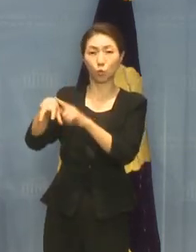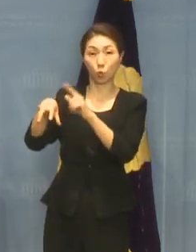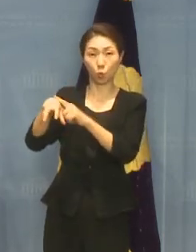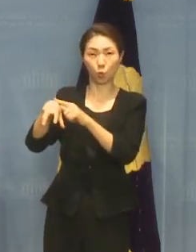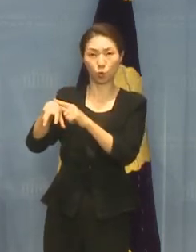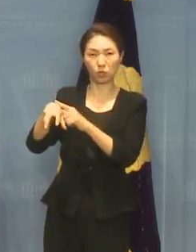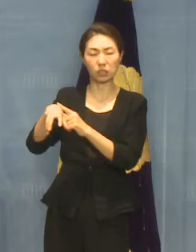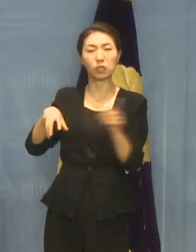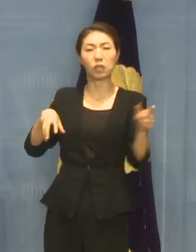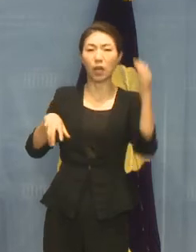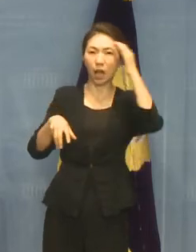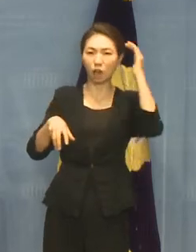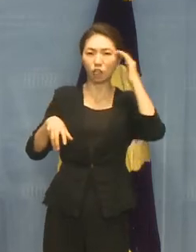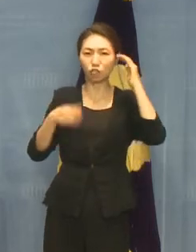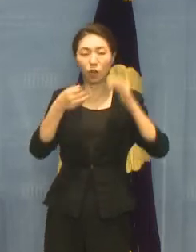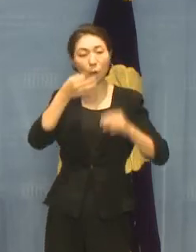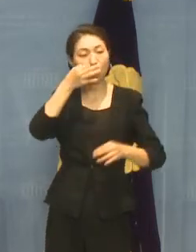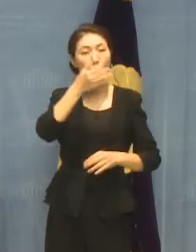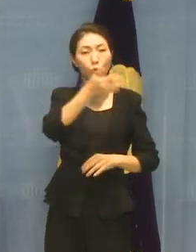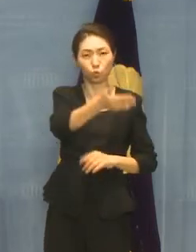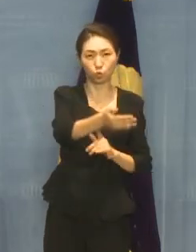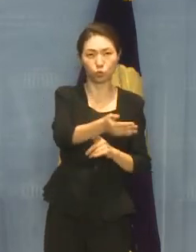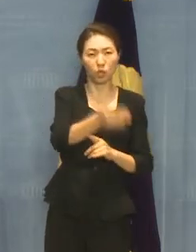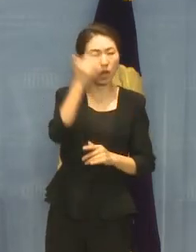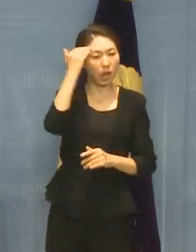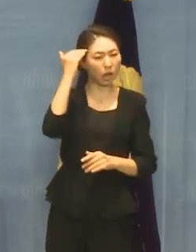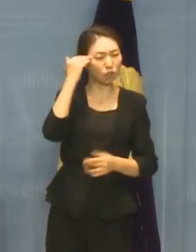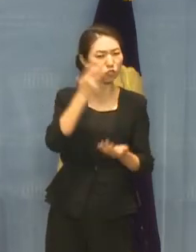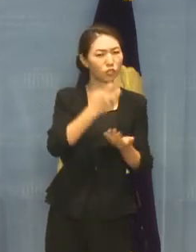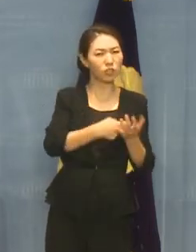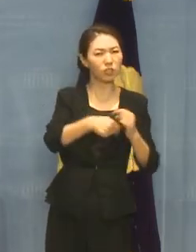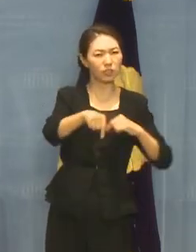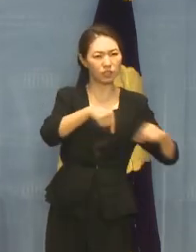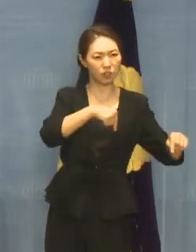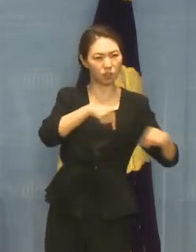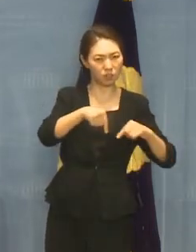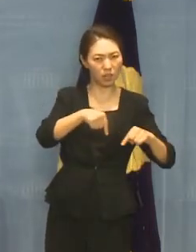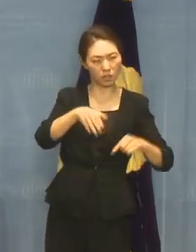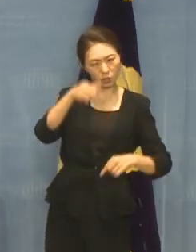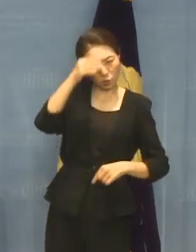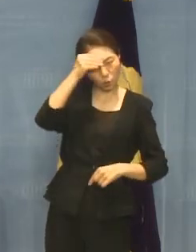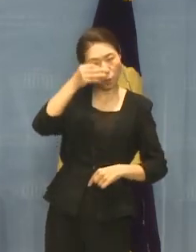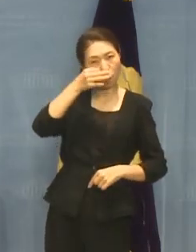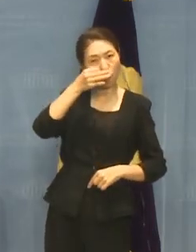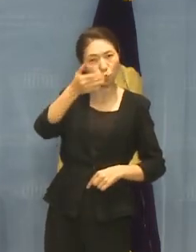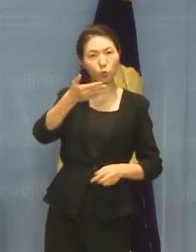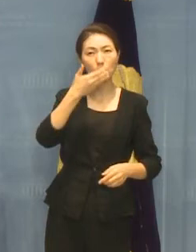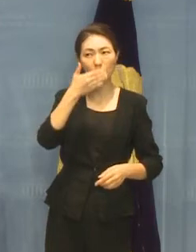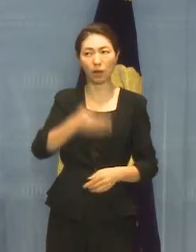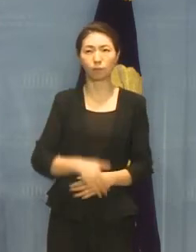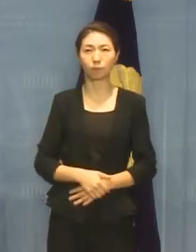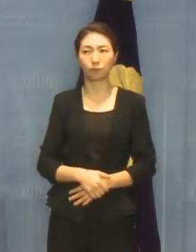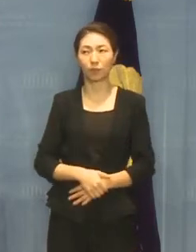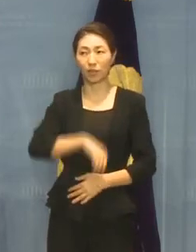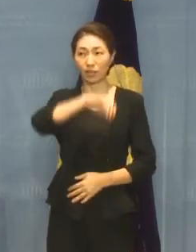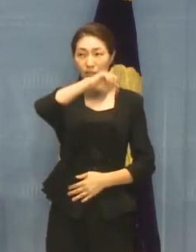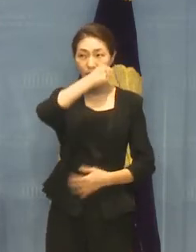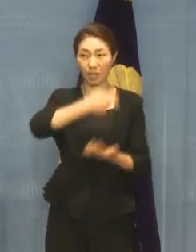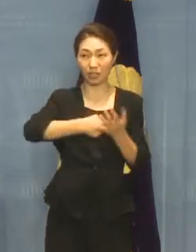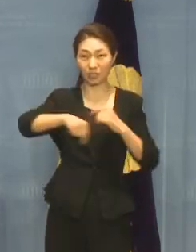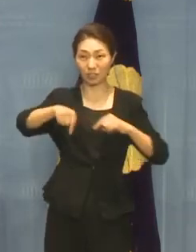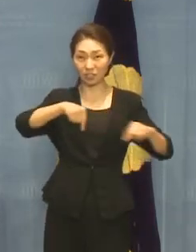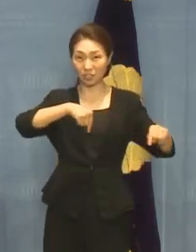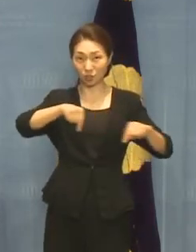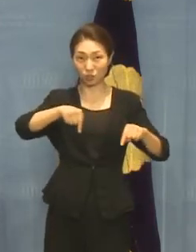있는 우리나라의 정책적 시사점을 제공하려고 믿습니다. 다음으로 예산정책처는 이번 주에